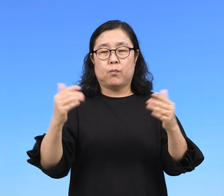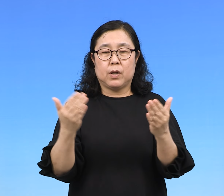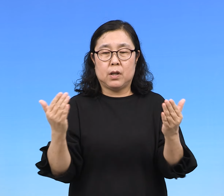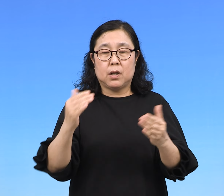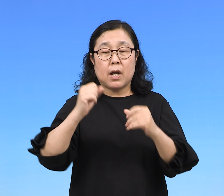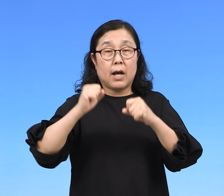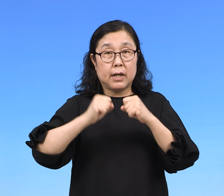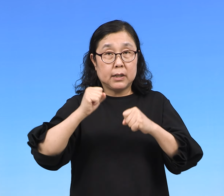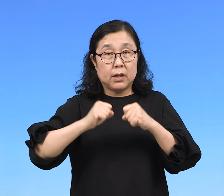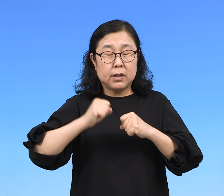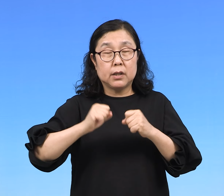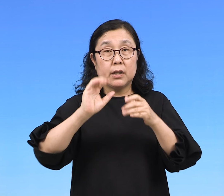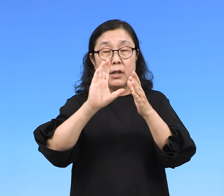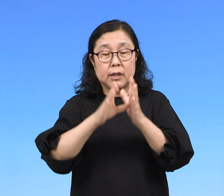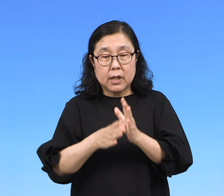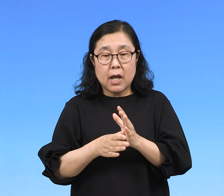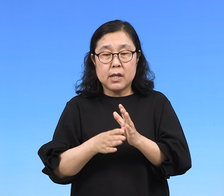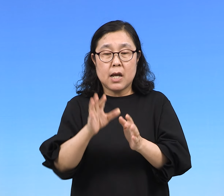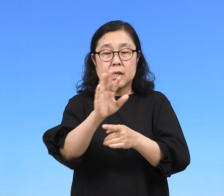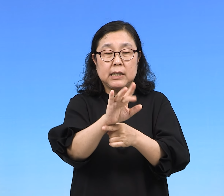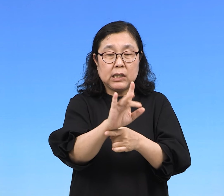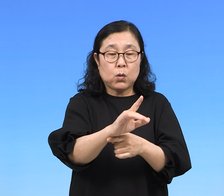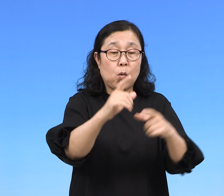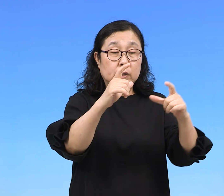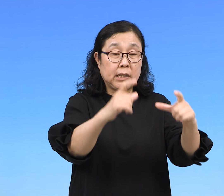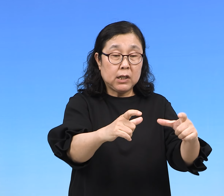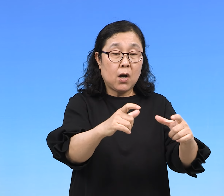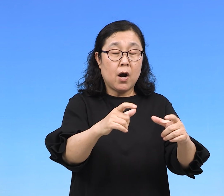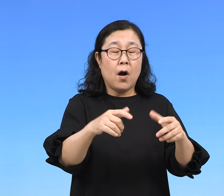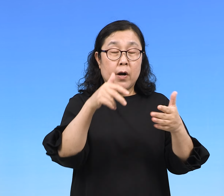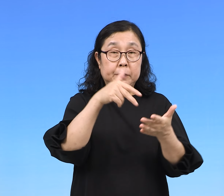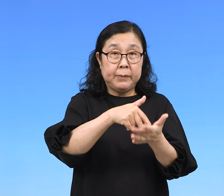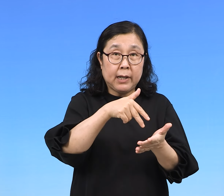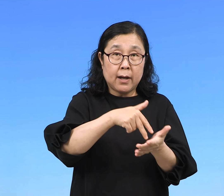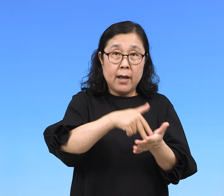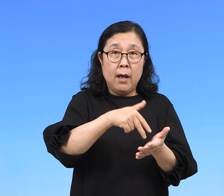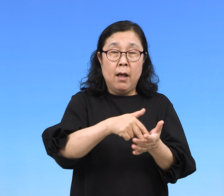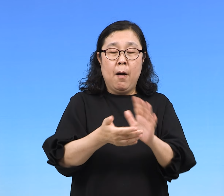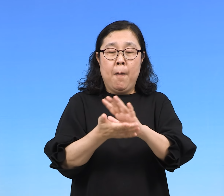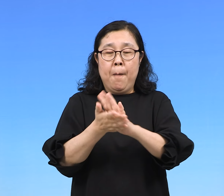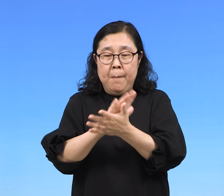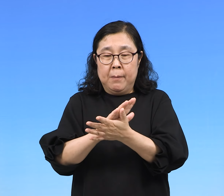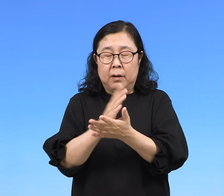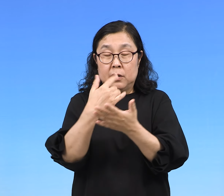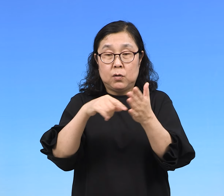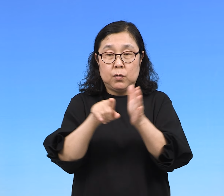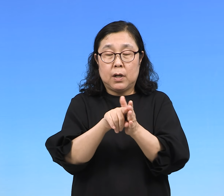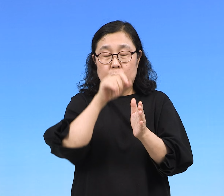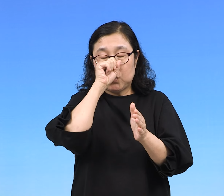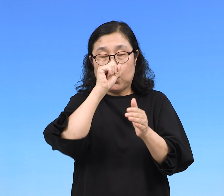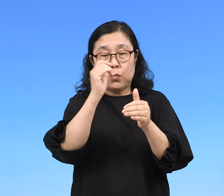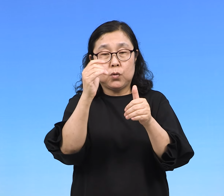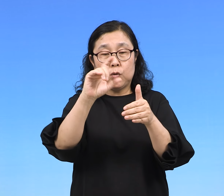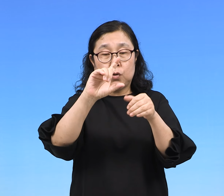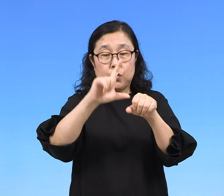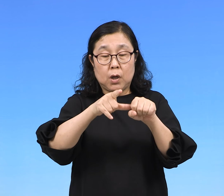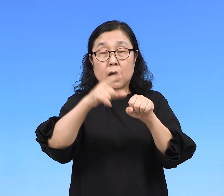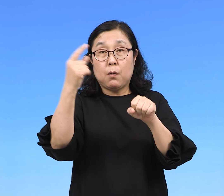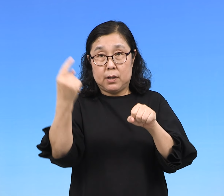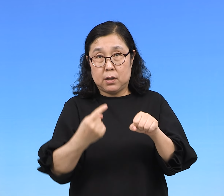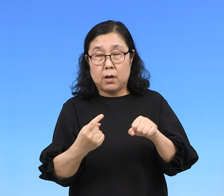가지 일들을 행하시니까요, 그 시골 마을 낙후된 그 지역 입장에서는 이제 변화를 위한 절호의 기회가